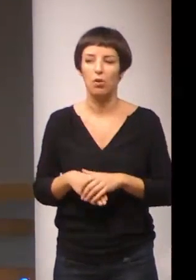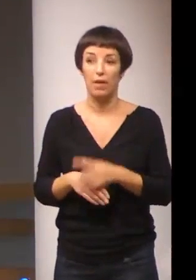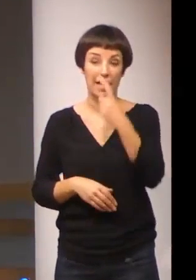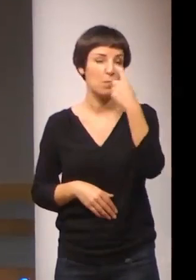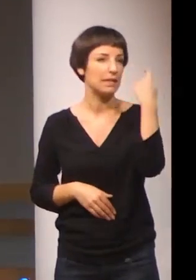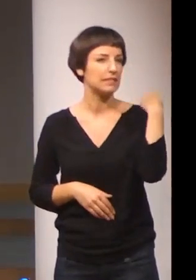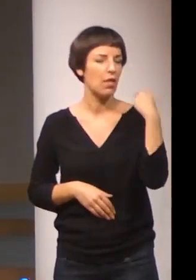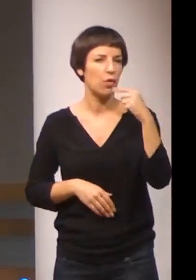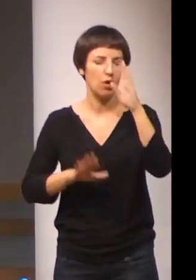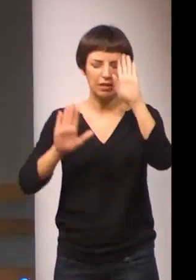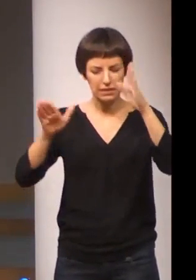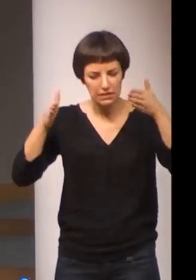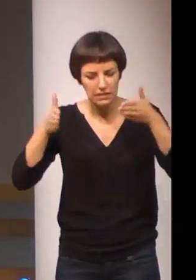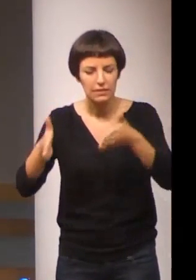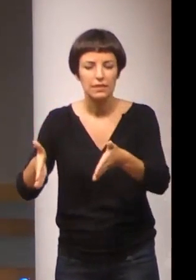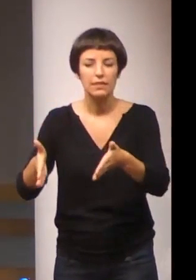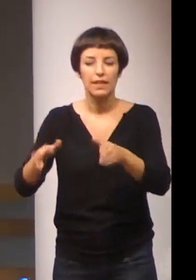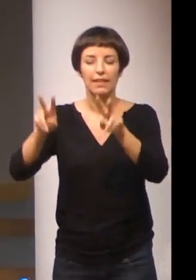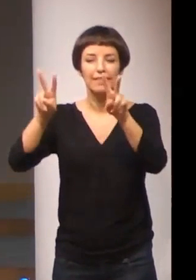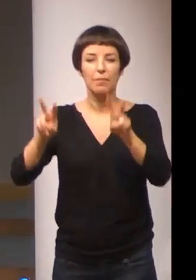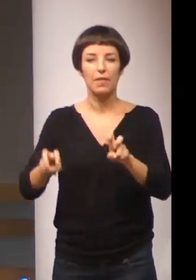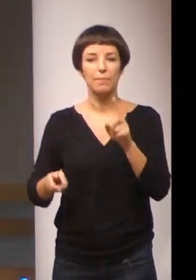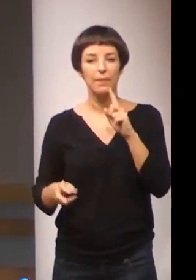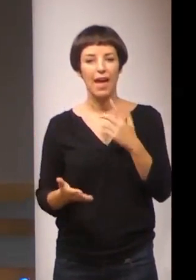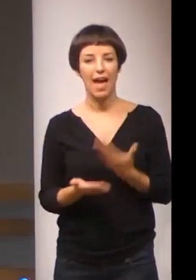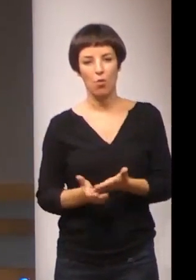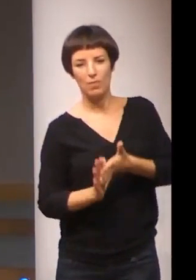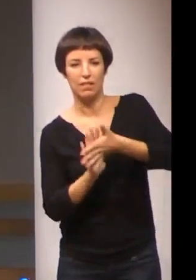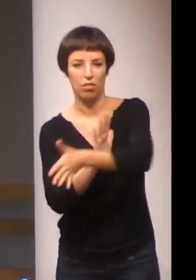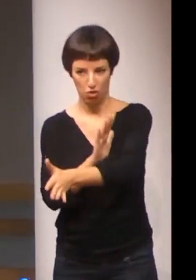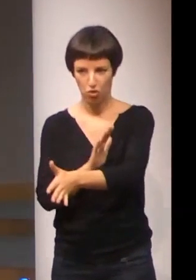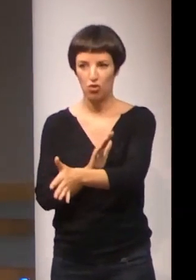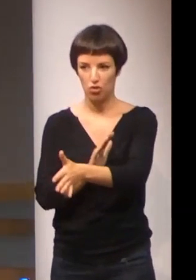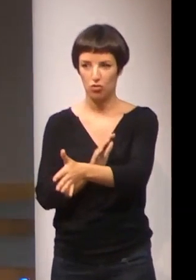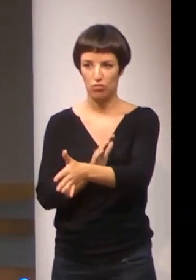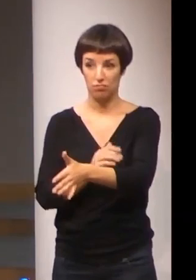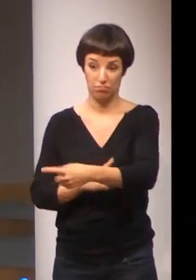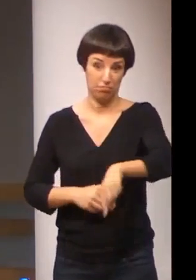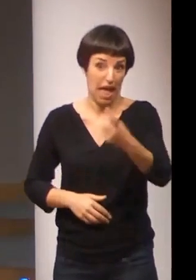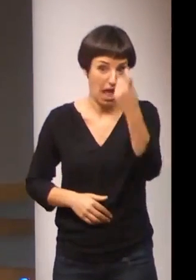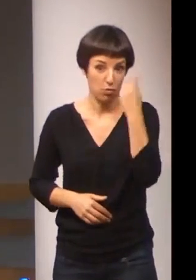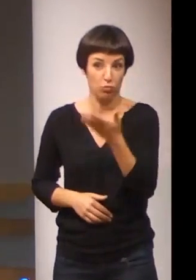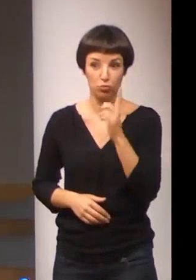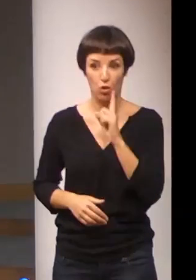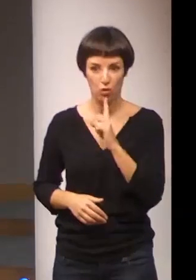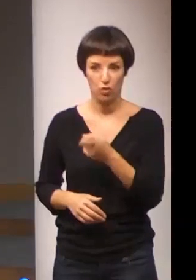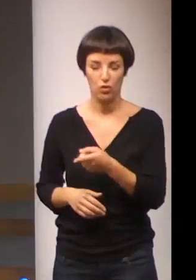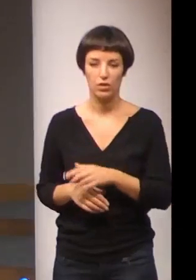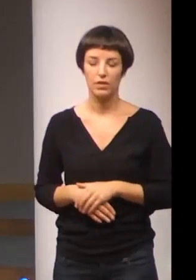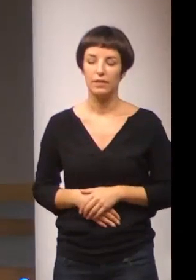pasado, nos centramos en el tema de la argumentación del alumnado sordo.